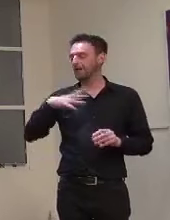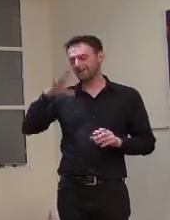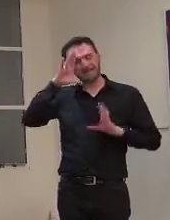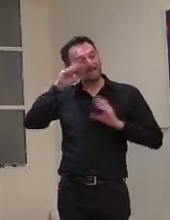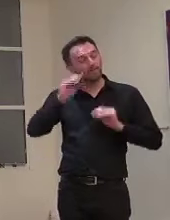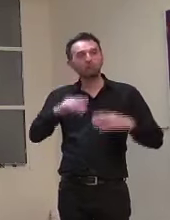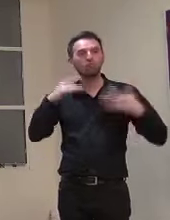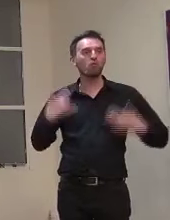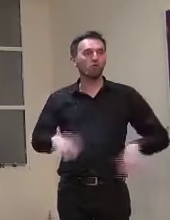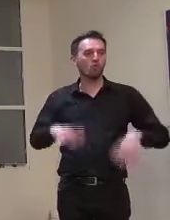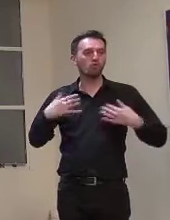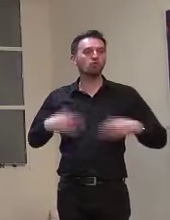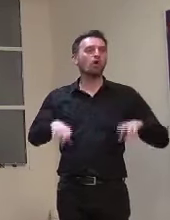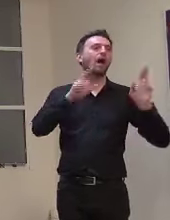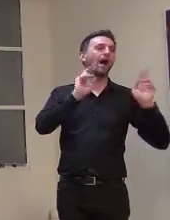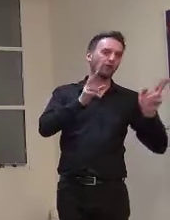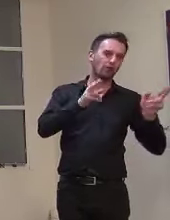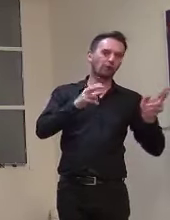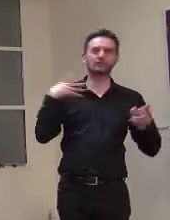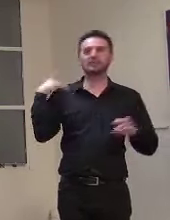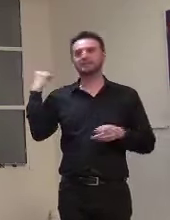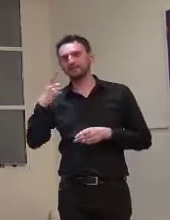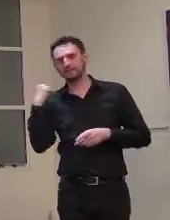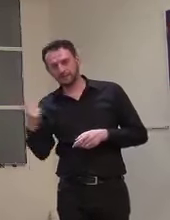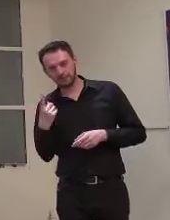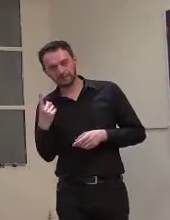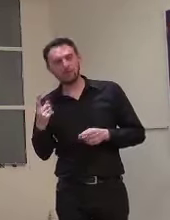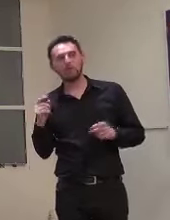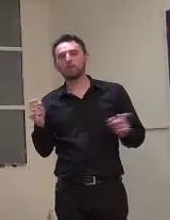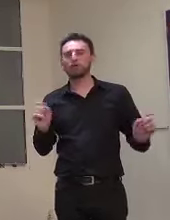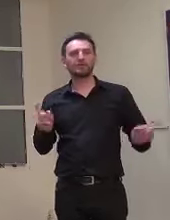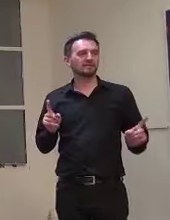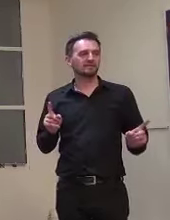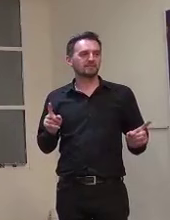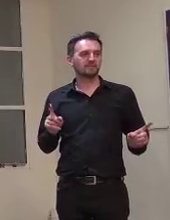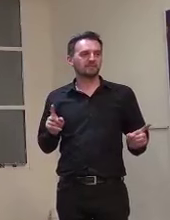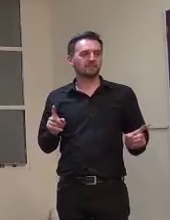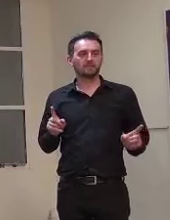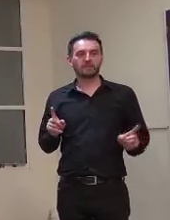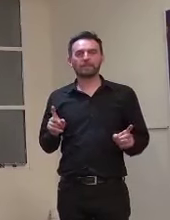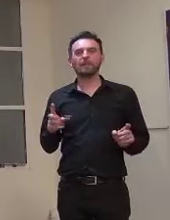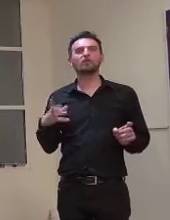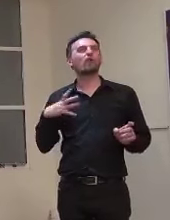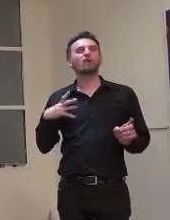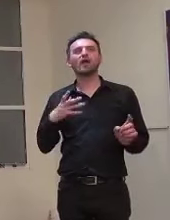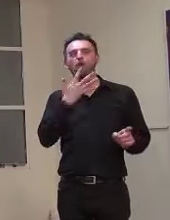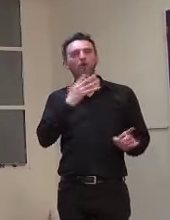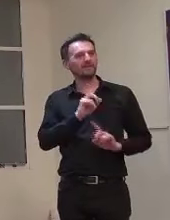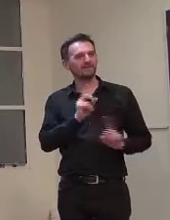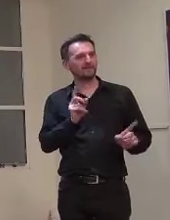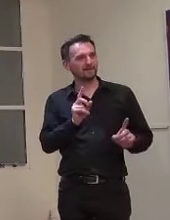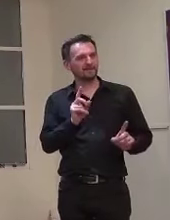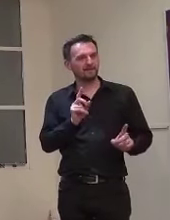mucho a docentes a los directivos que no entender